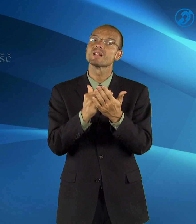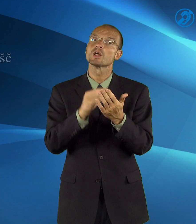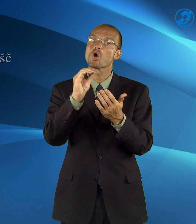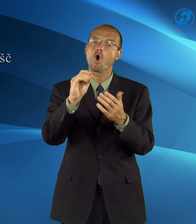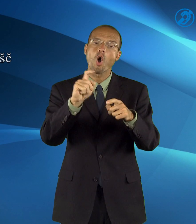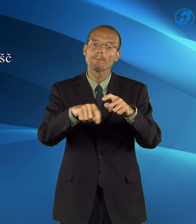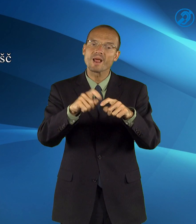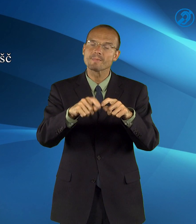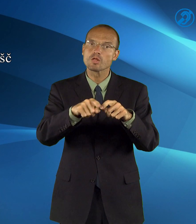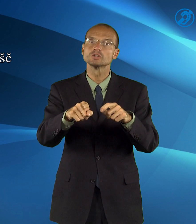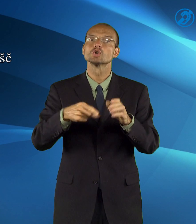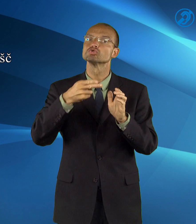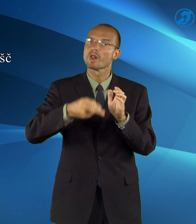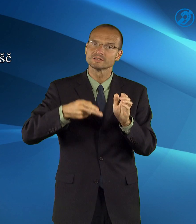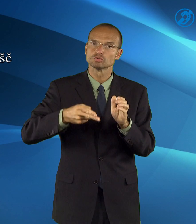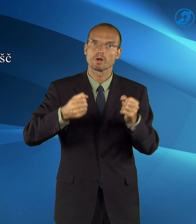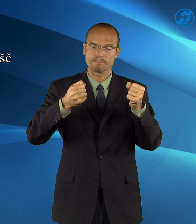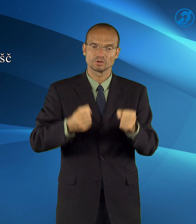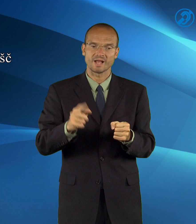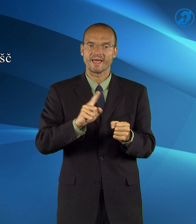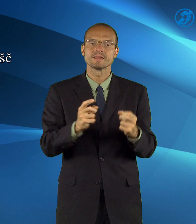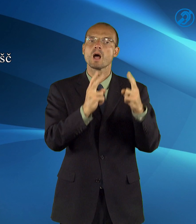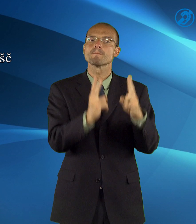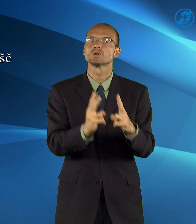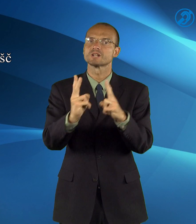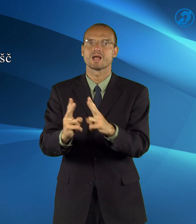Pravilnik o opremljenosti železniških postaj in postajališč.